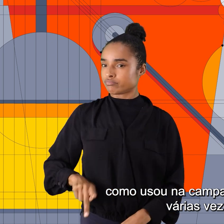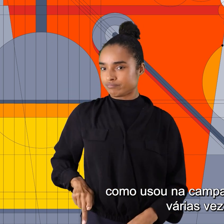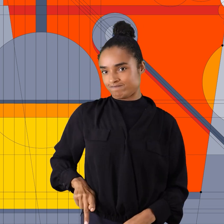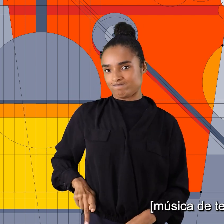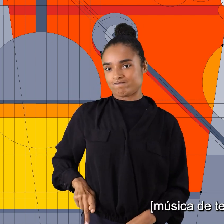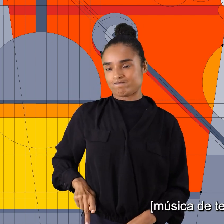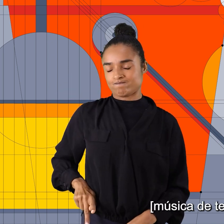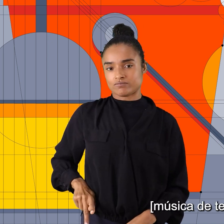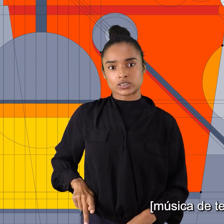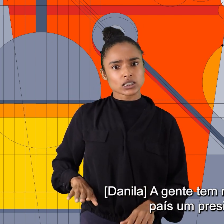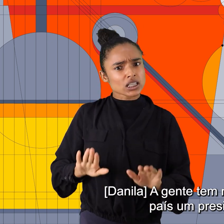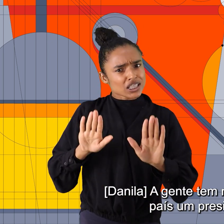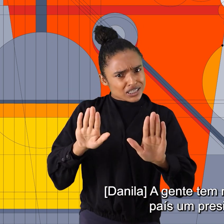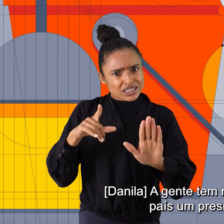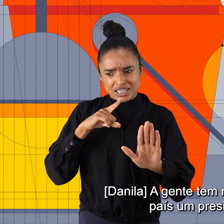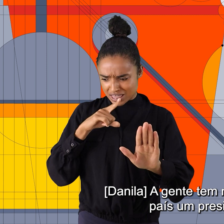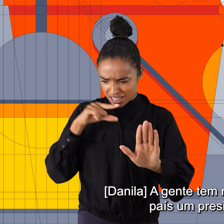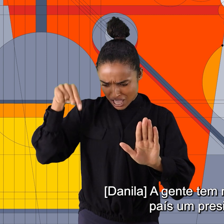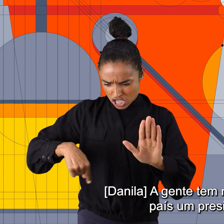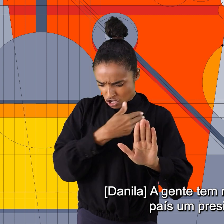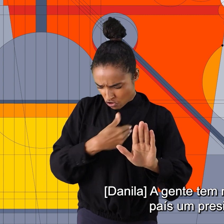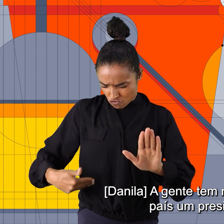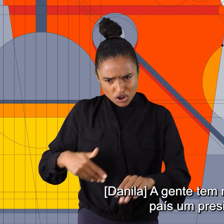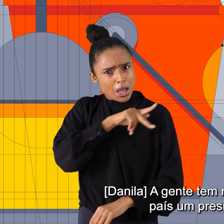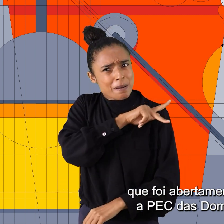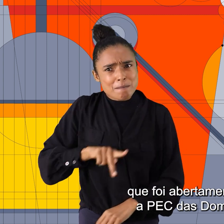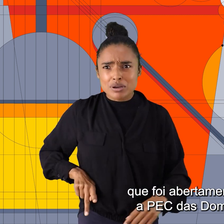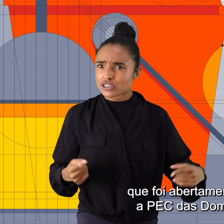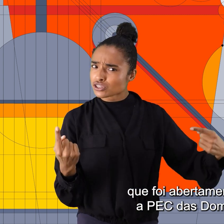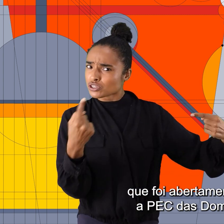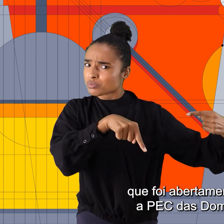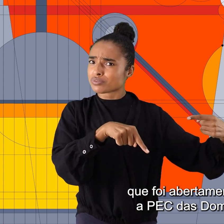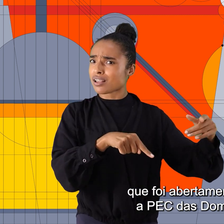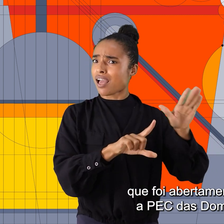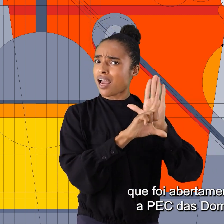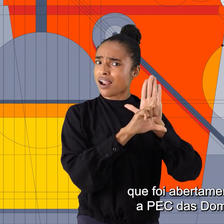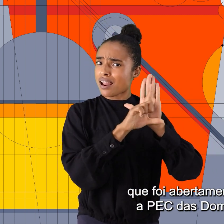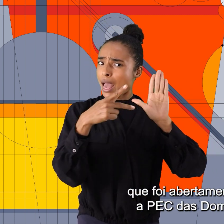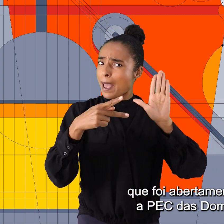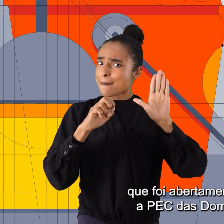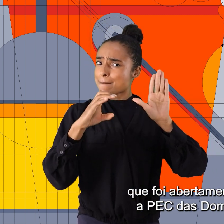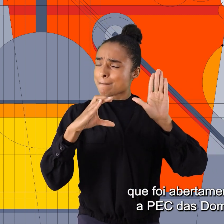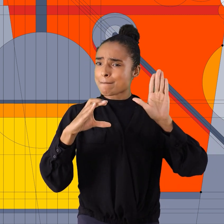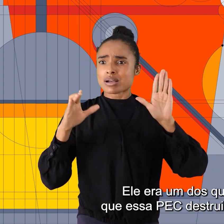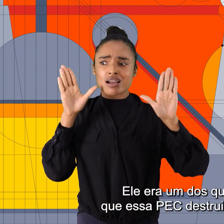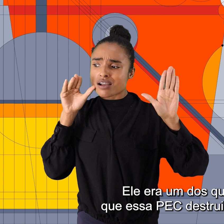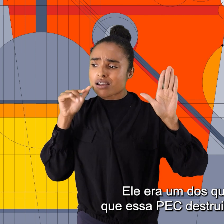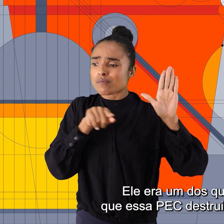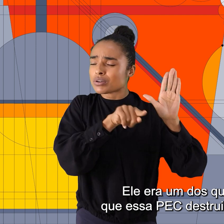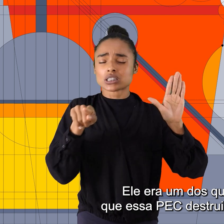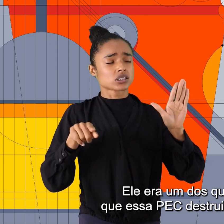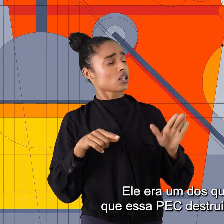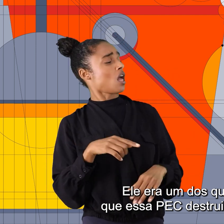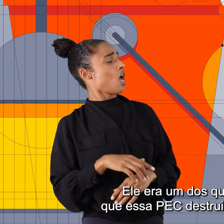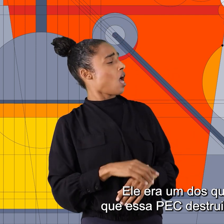várias vezes. A gente tem no governo do país um presidente que foi abertamente contra a PEC das domésticas. Ele era um